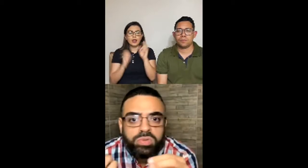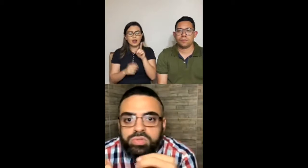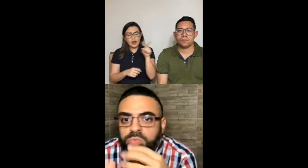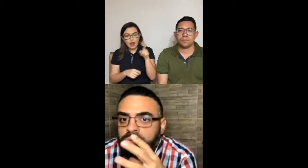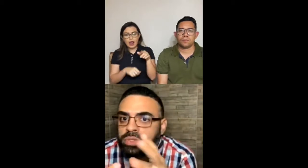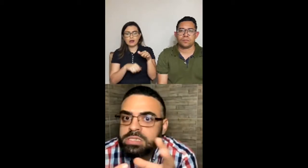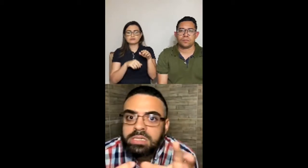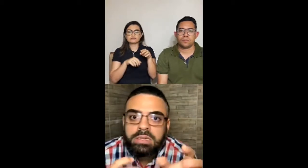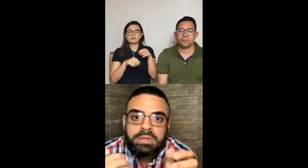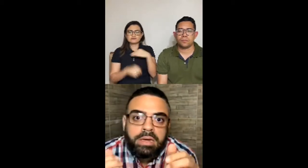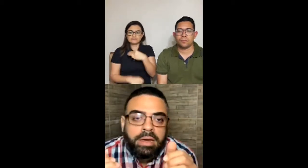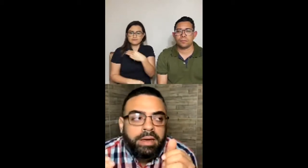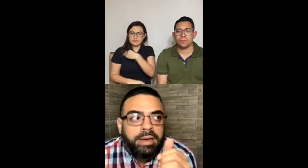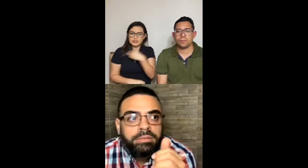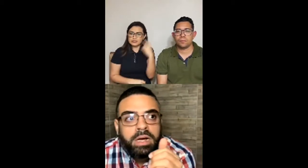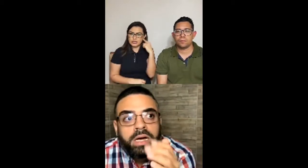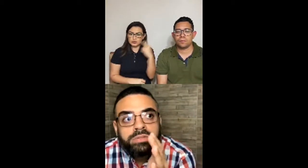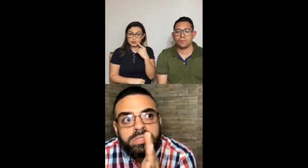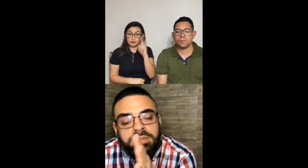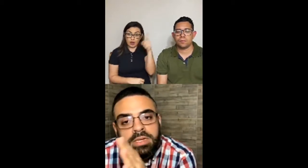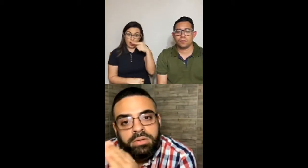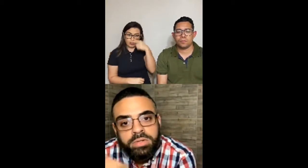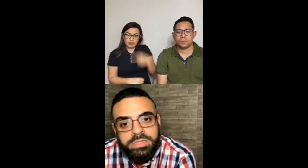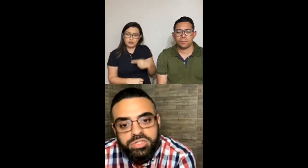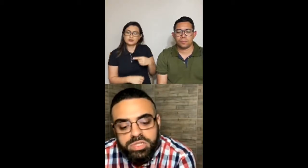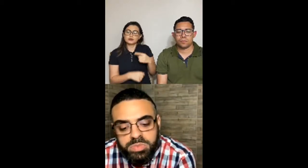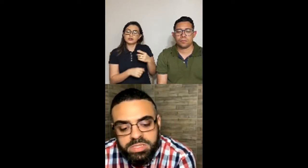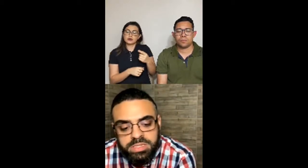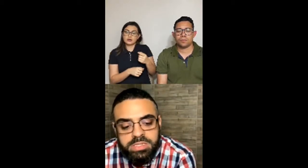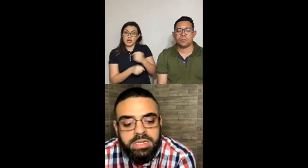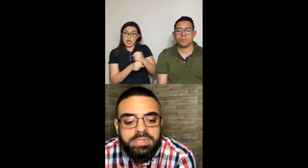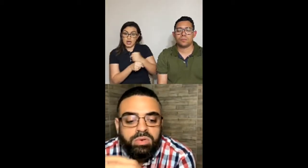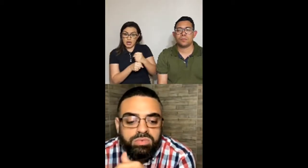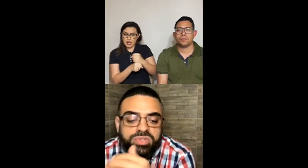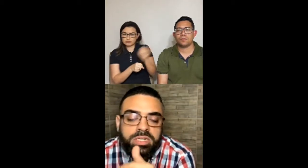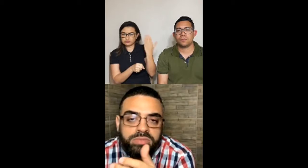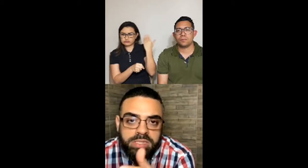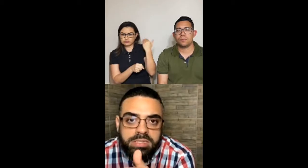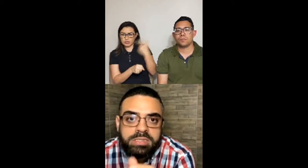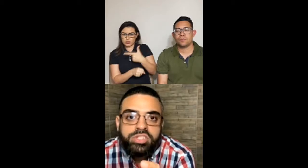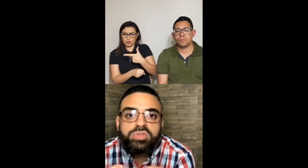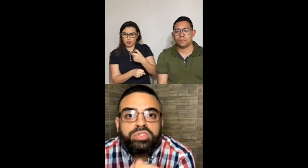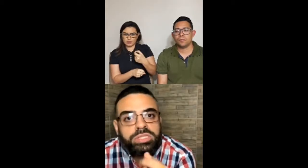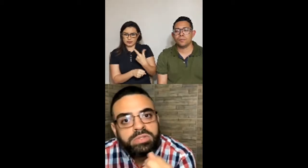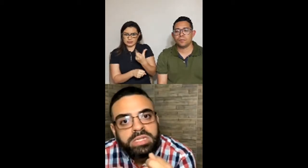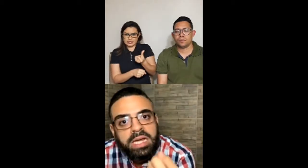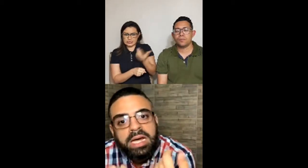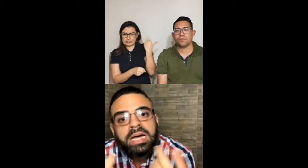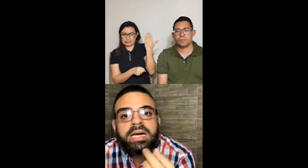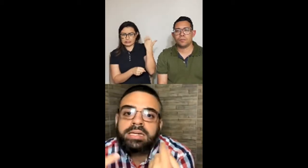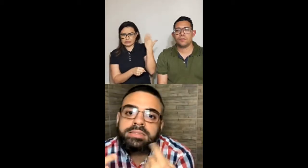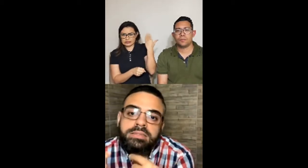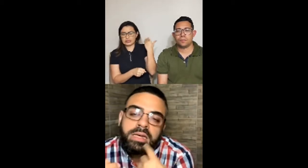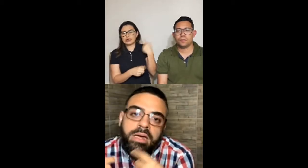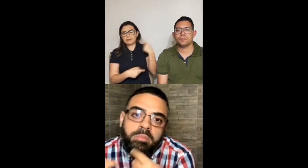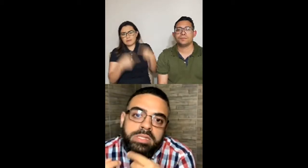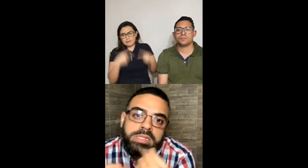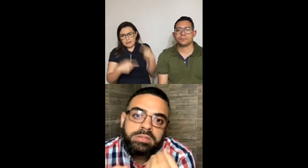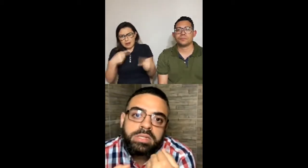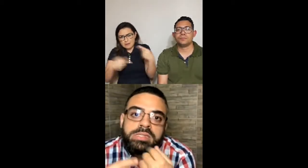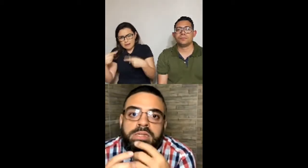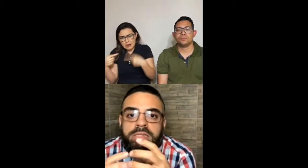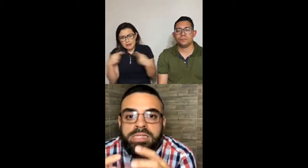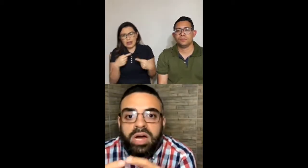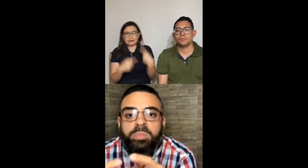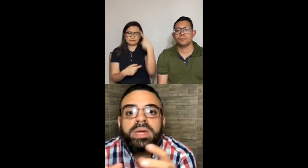Bíblica. E aí, tudo estava nos ministérios consultos muito assim, anos anteriores de